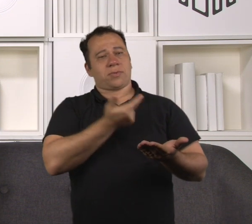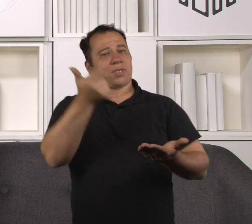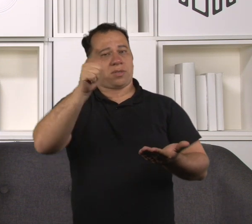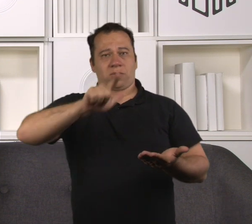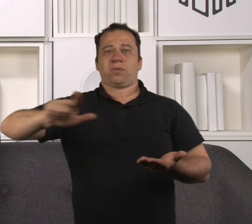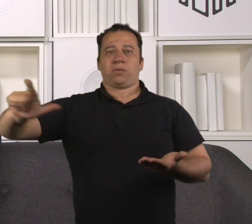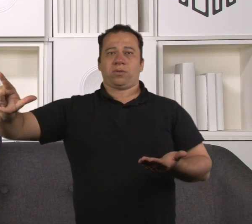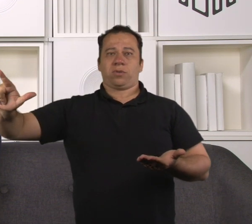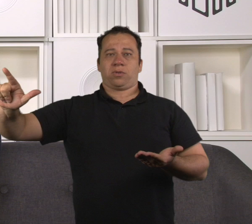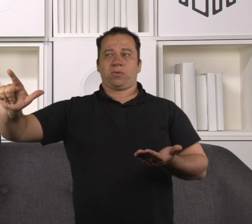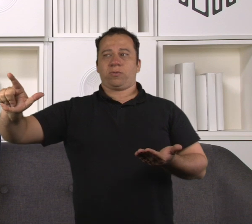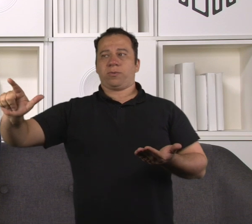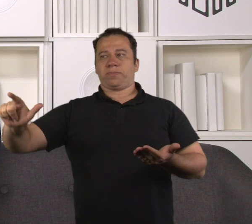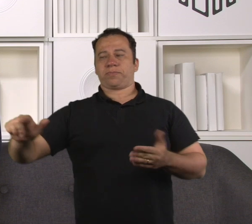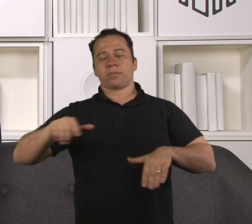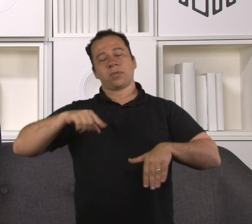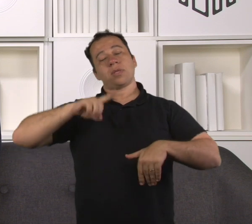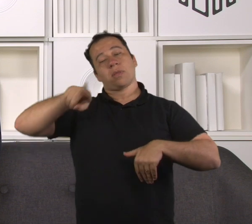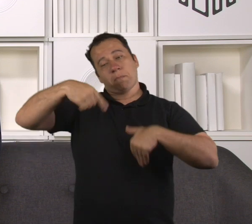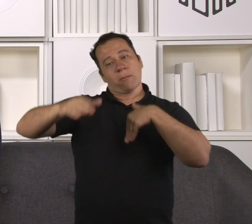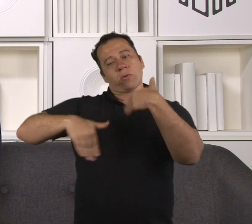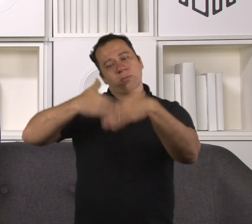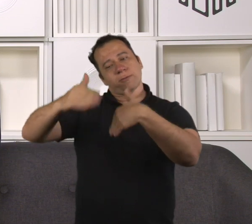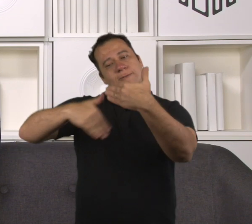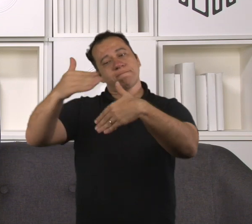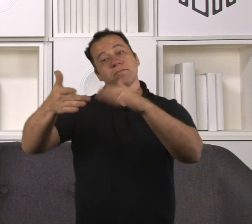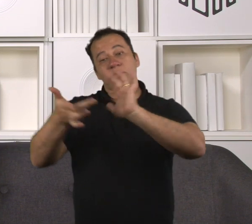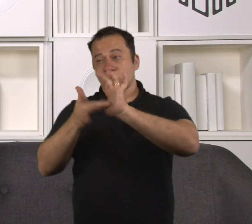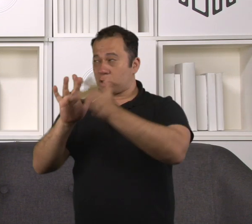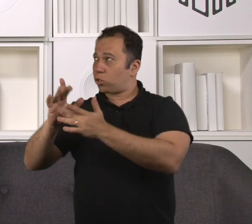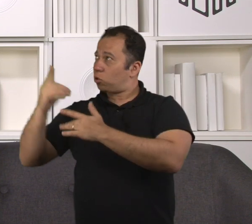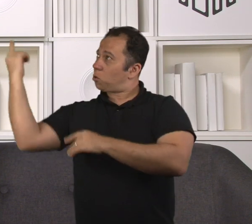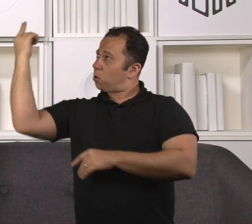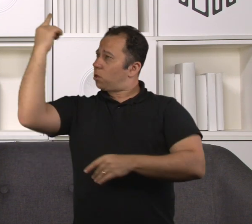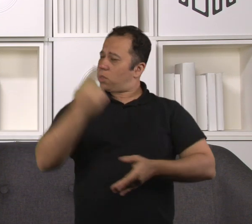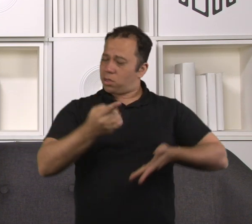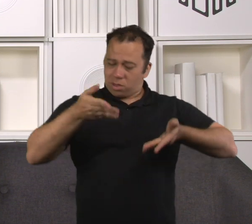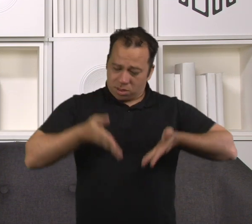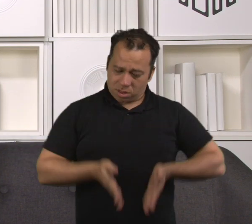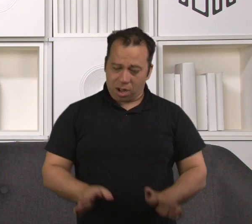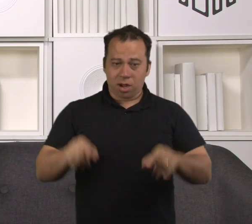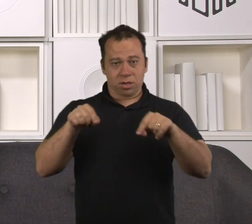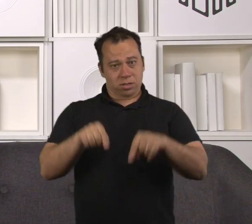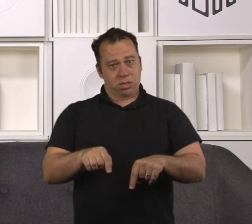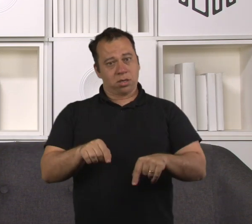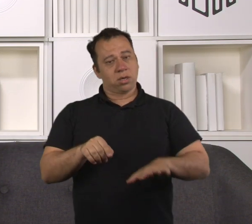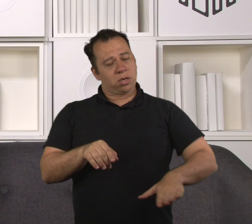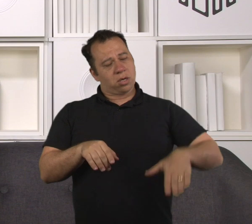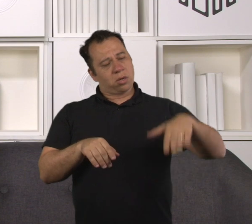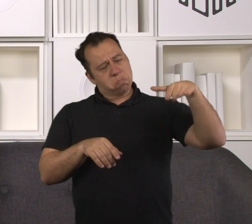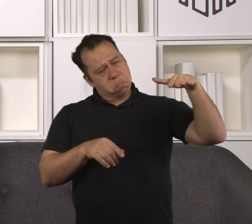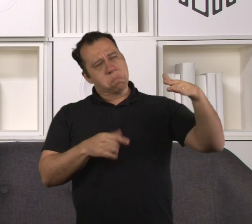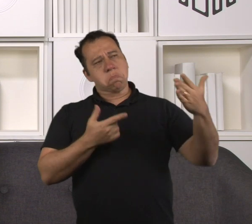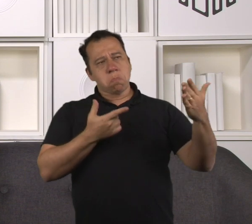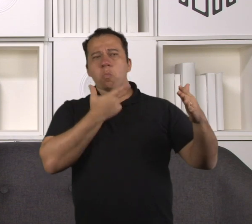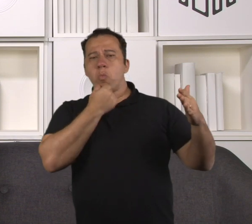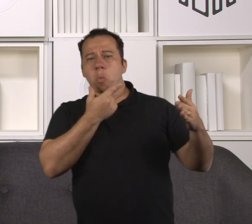humana, ele se torna homem. O que a Bíblia está dizendo para nós é que primeiro Deus nos faz a sua